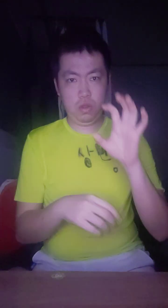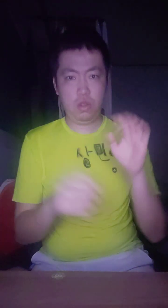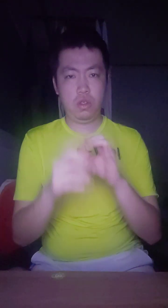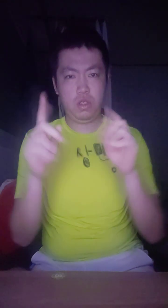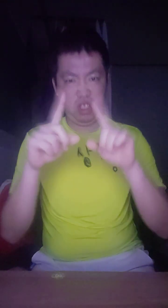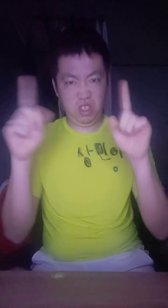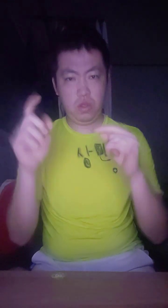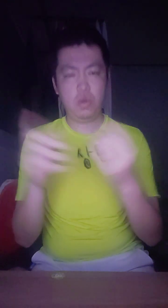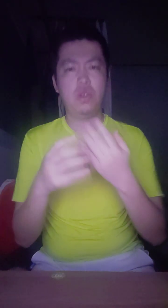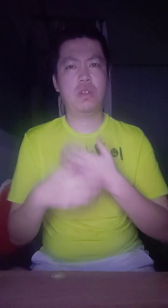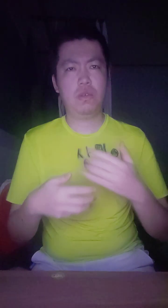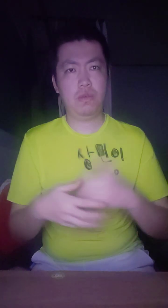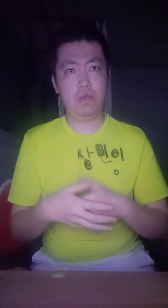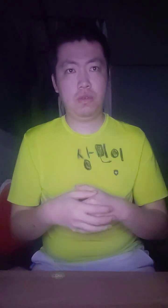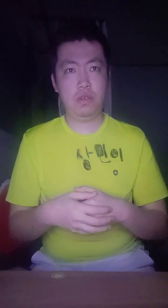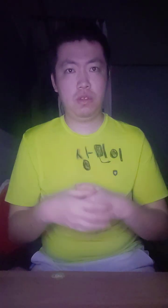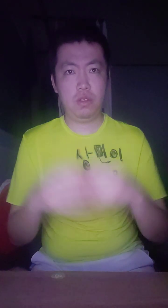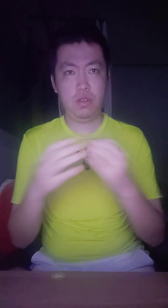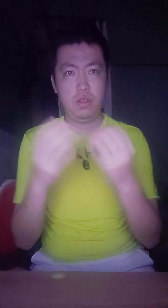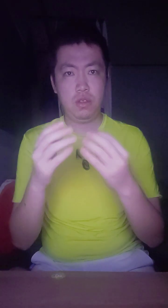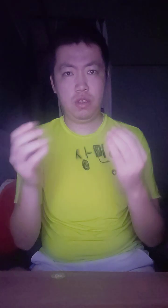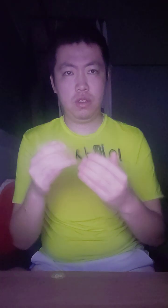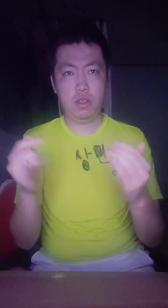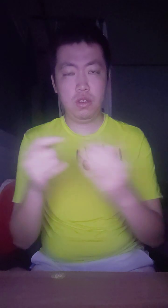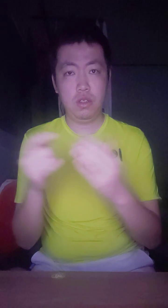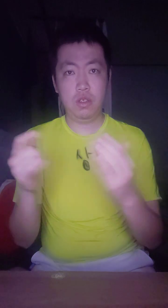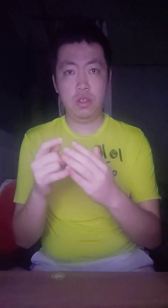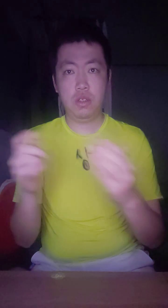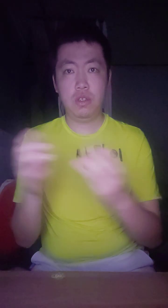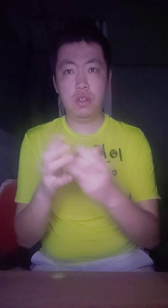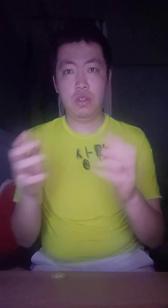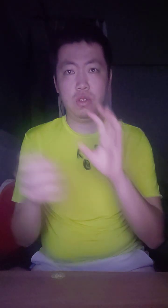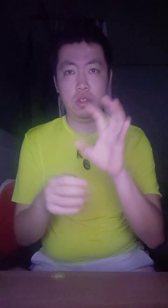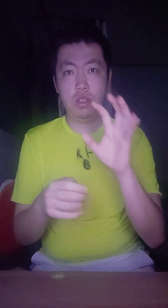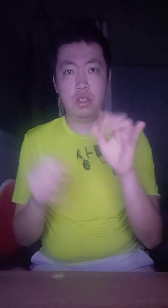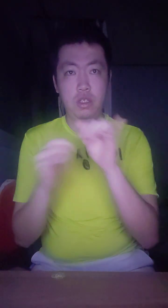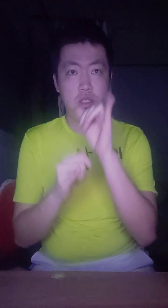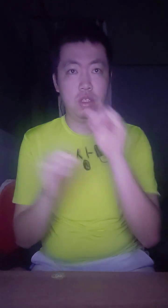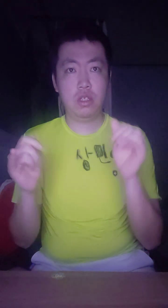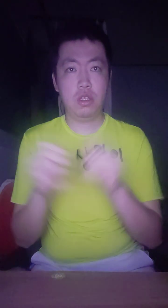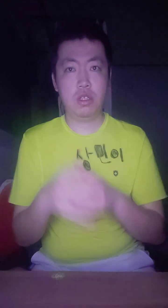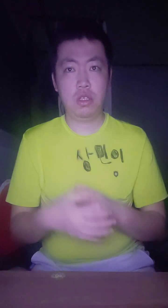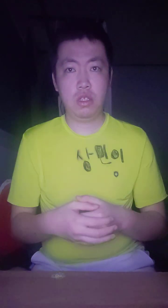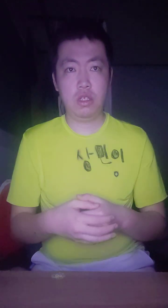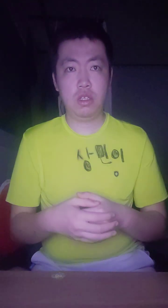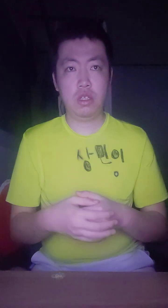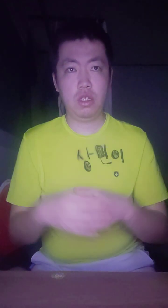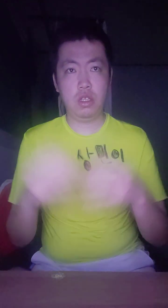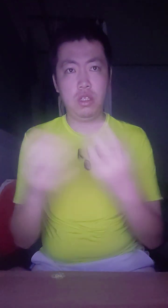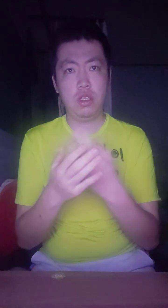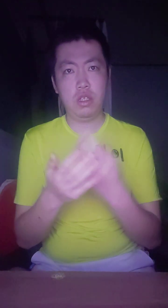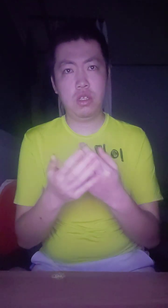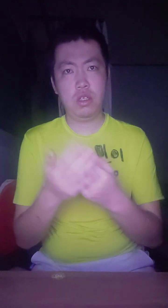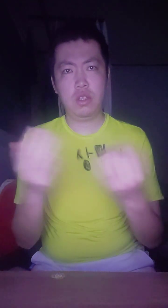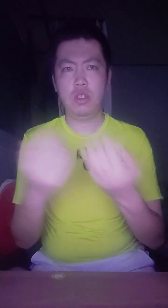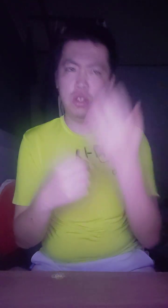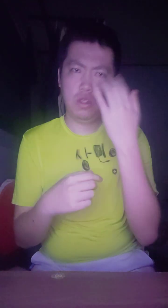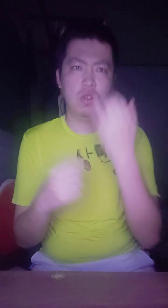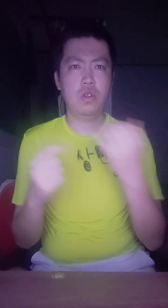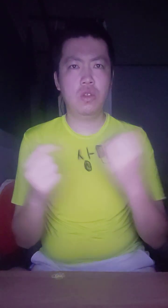대낮인데도 암흑입니다. 이렇게 핸드폰 불빛을 켜야 겨우 화장실을 쓸 수 있습니다. 주민들은 밤잠을 설쳤습니다.